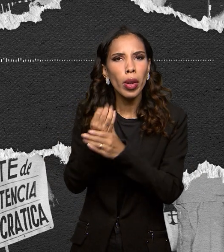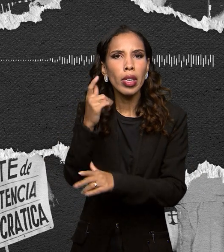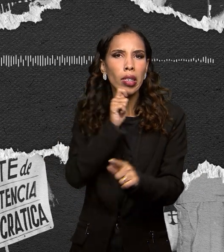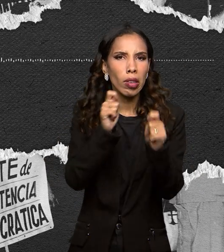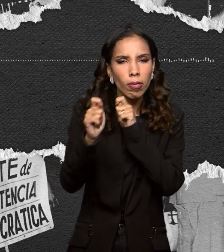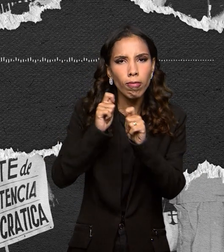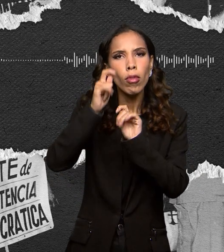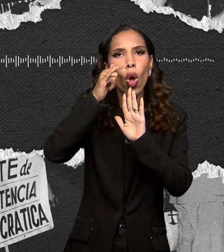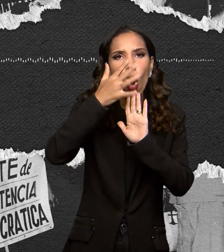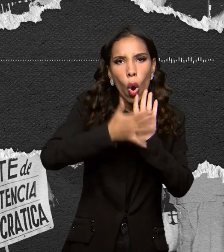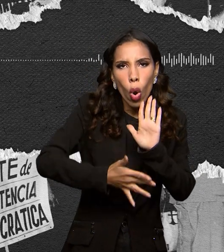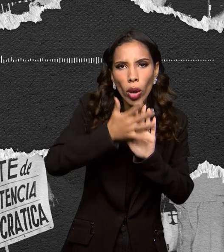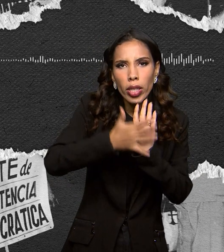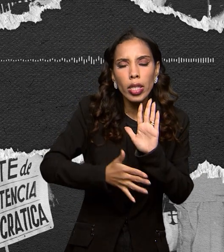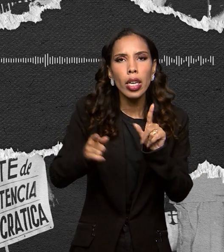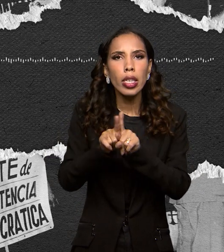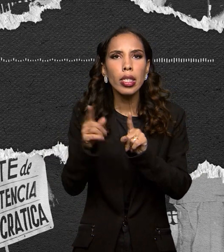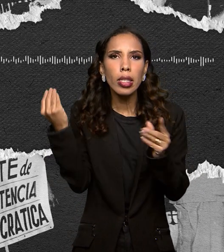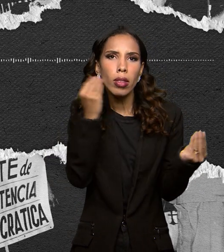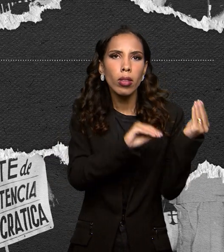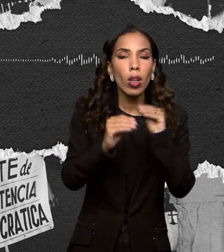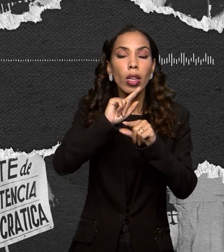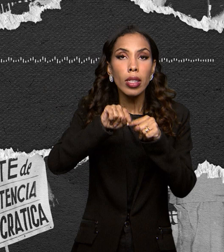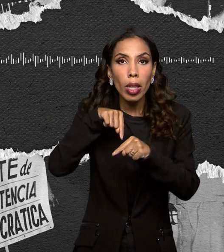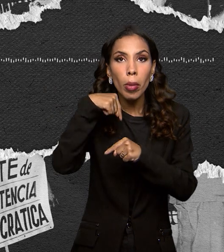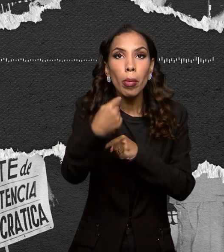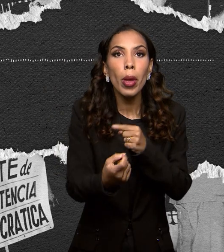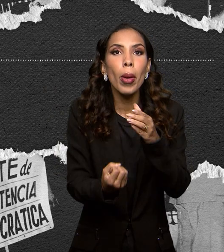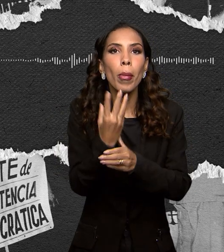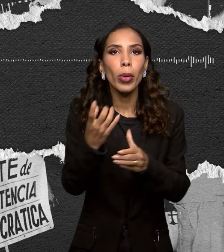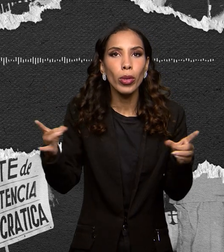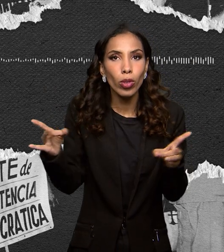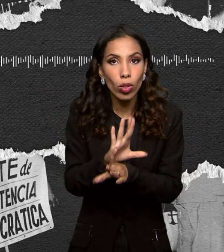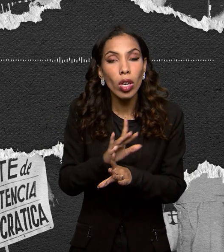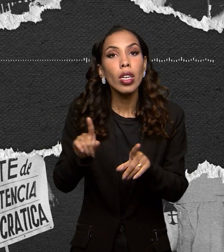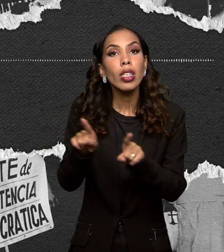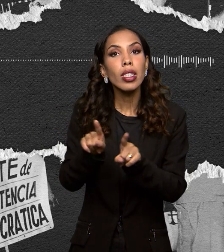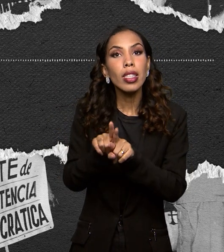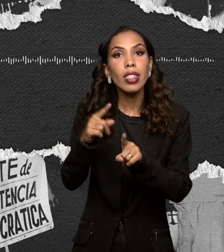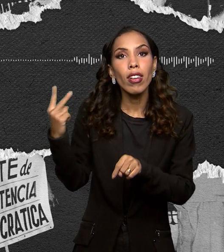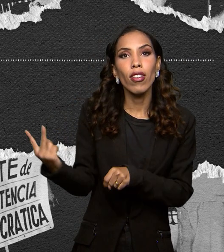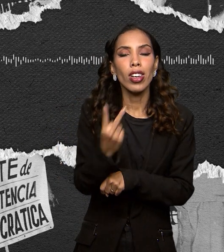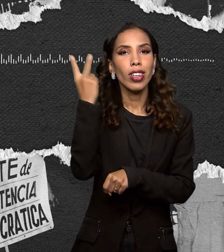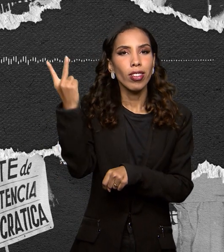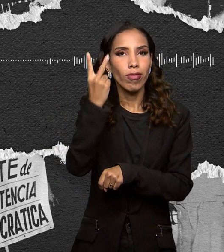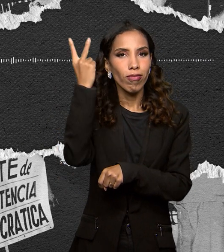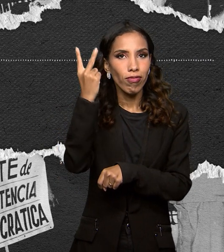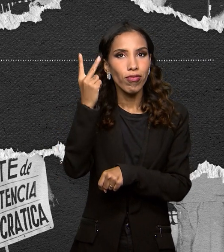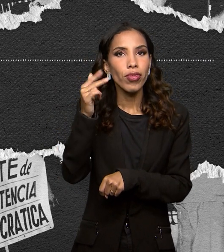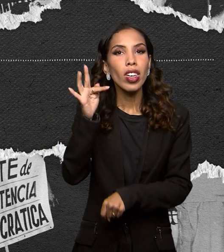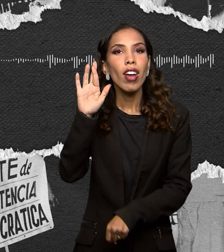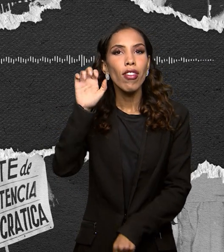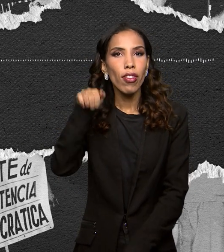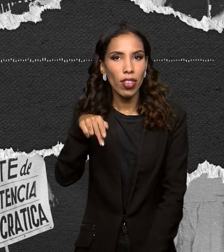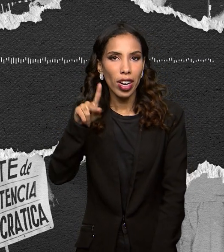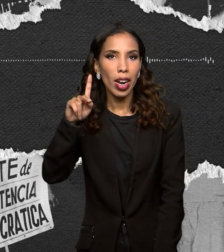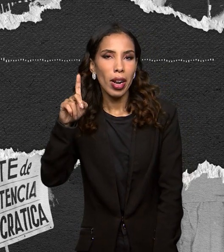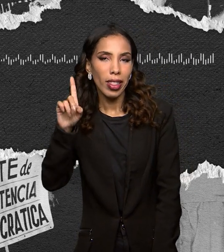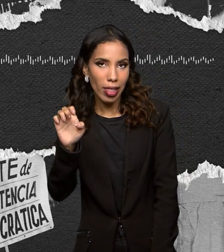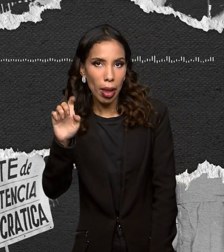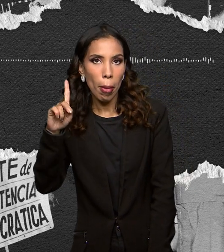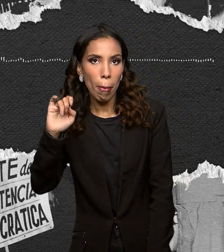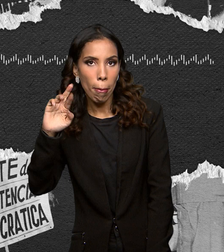entrevistas, roteiro, montagem e pós-produção no geral. Contamos ainda com a valiosa participação da Fran de Paula. Ela